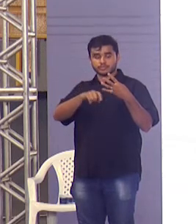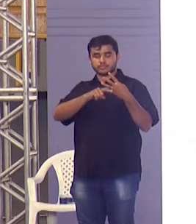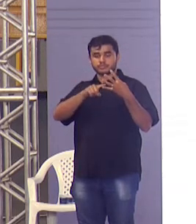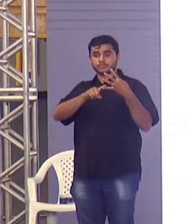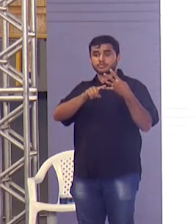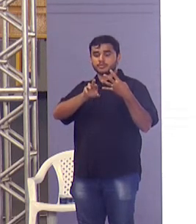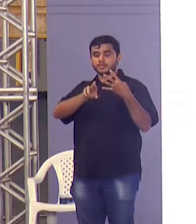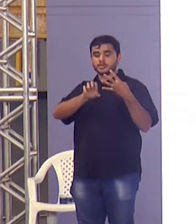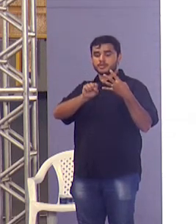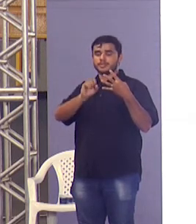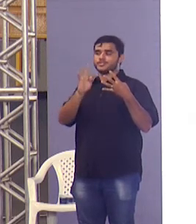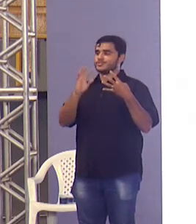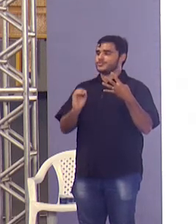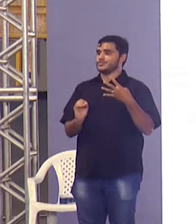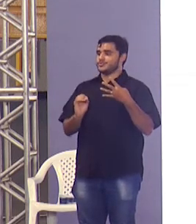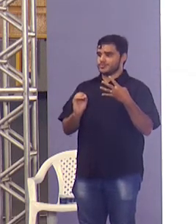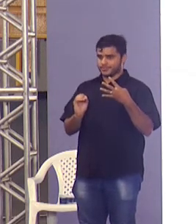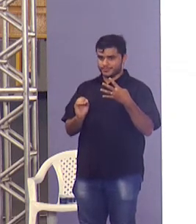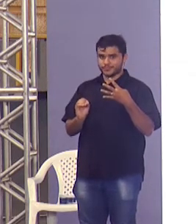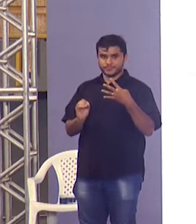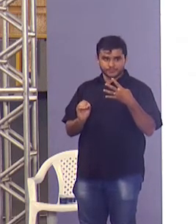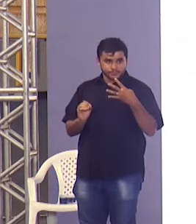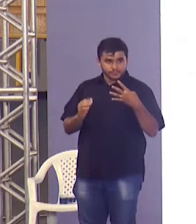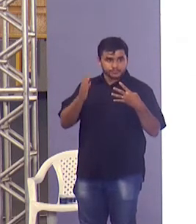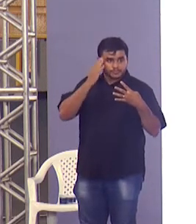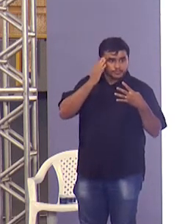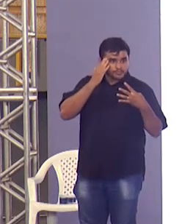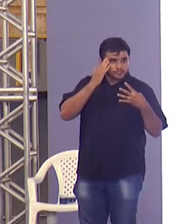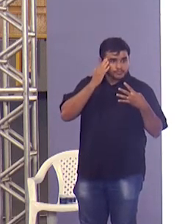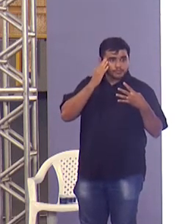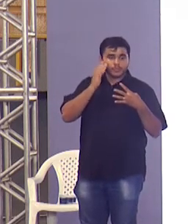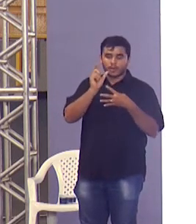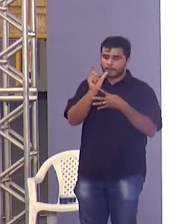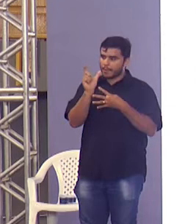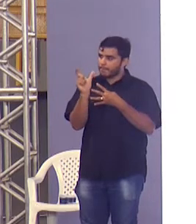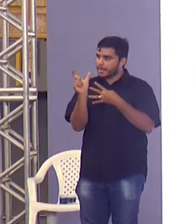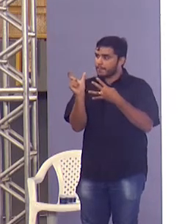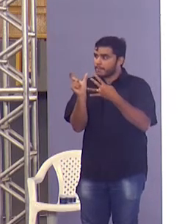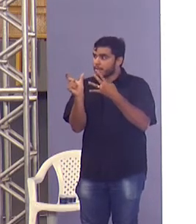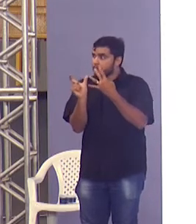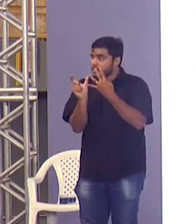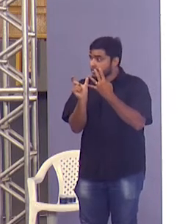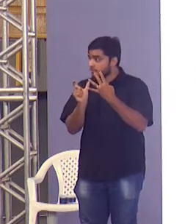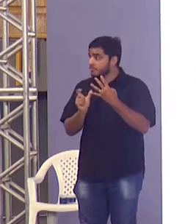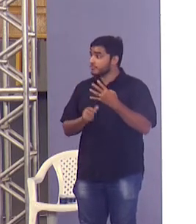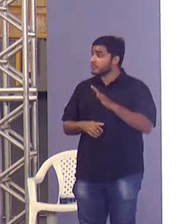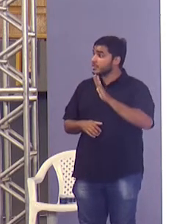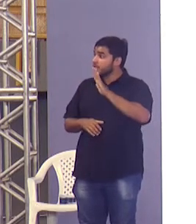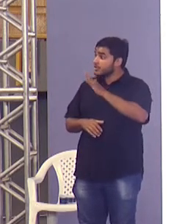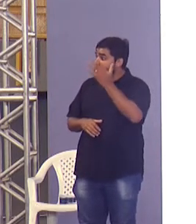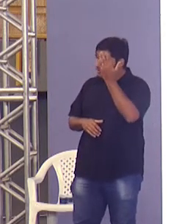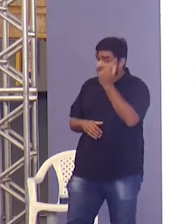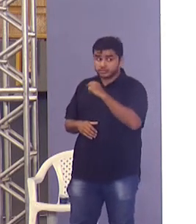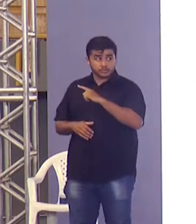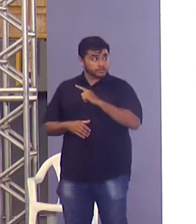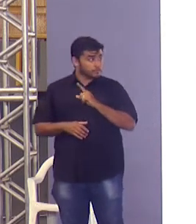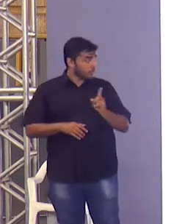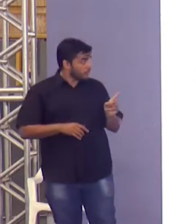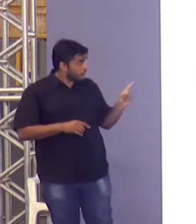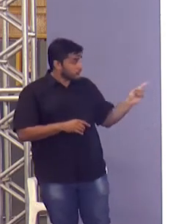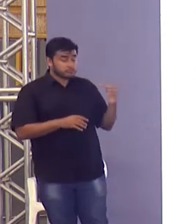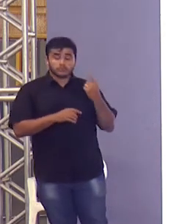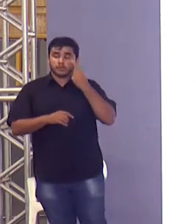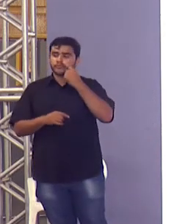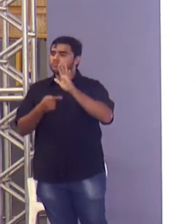Dividendo, divisor, quociente e resto. Beleza? Anote aí na sua continha, no